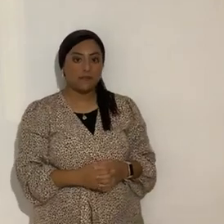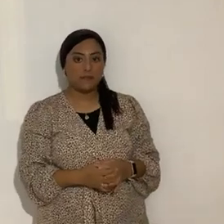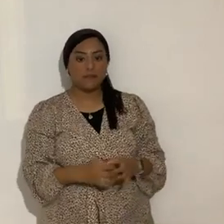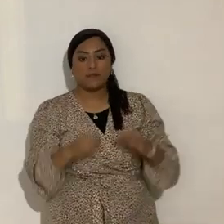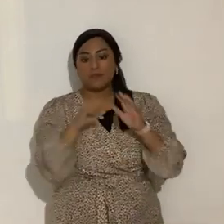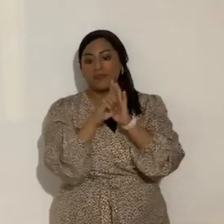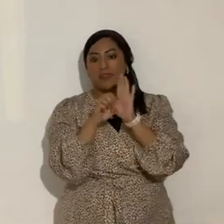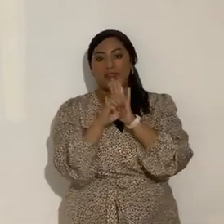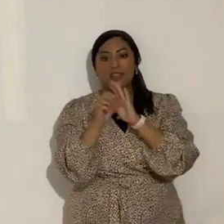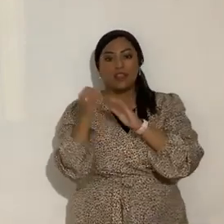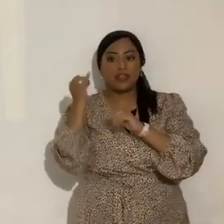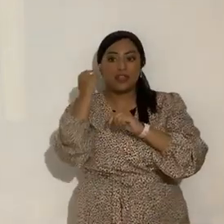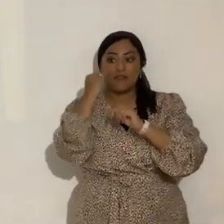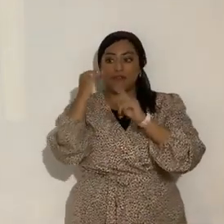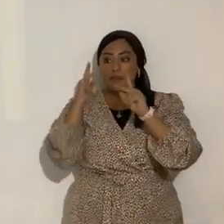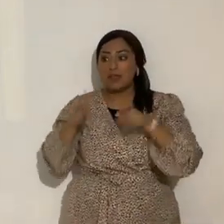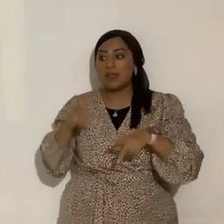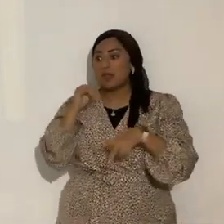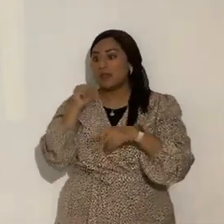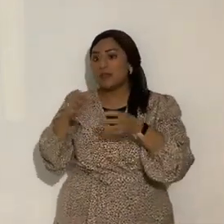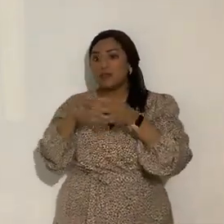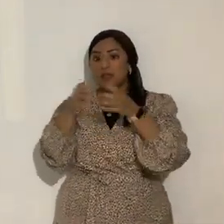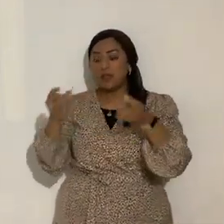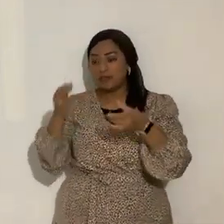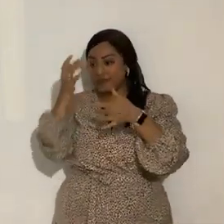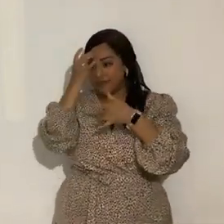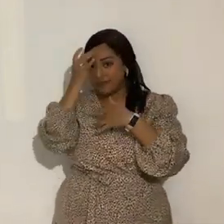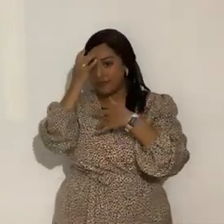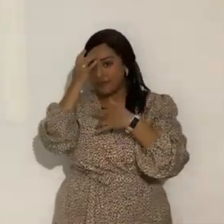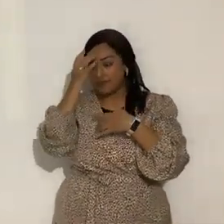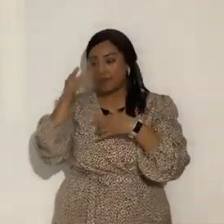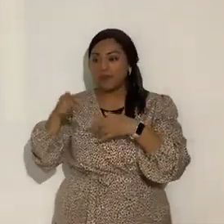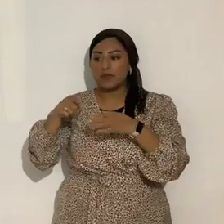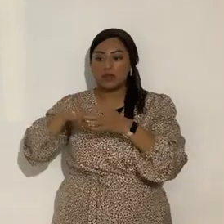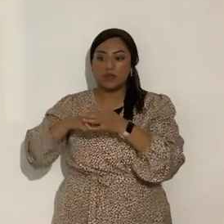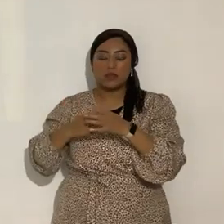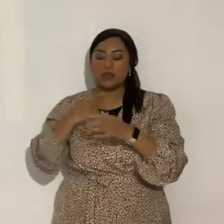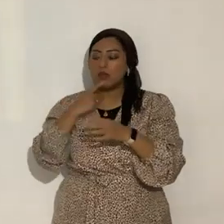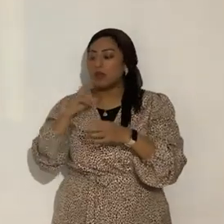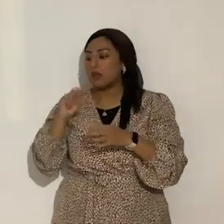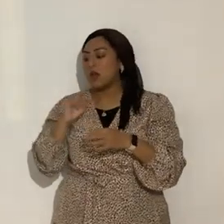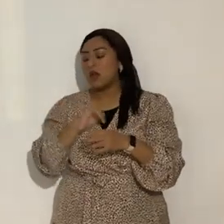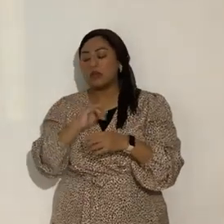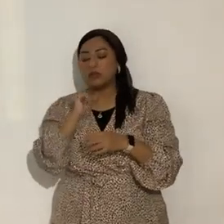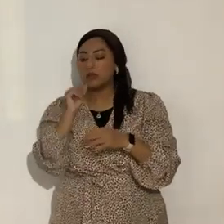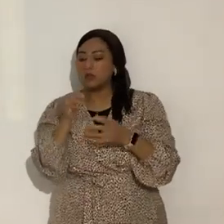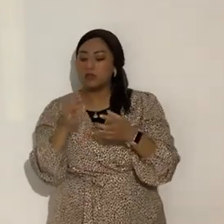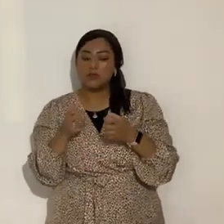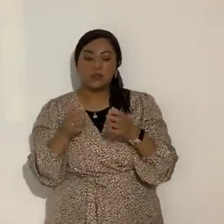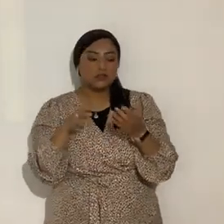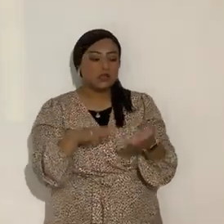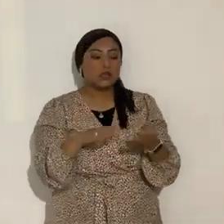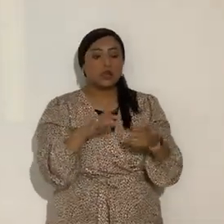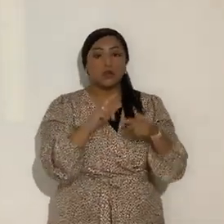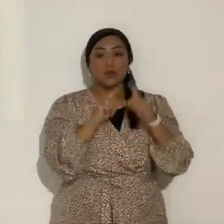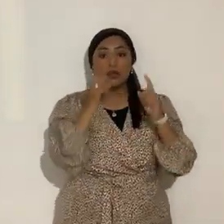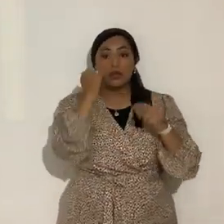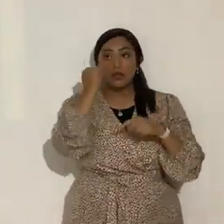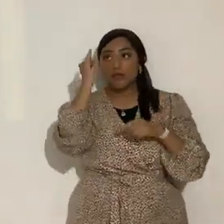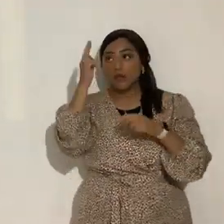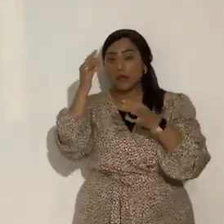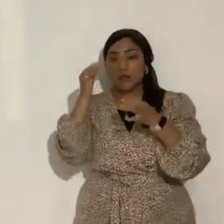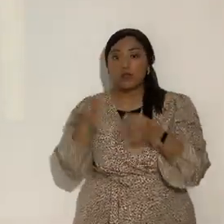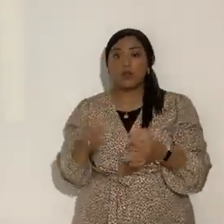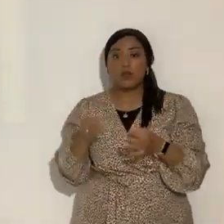¿Sí? Por ejemplo, si una persona está muy enferma, empieza a decir, no, yo no quiero morirme, pero si es la voluntad de Dios